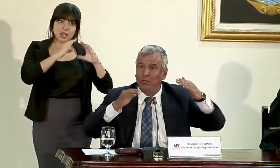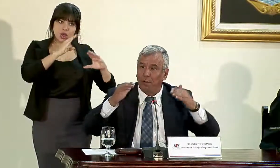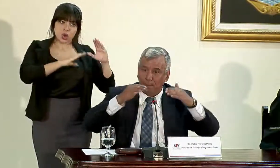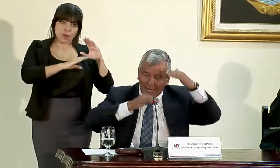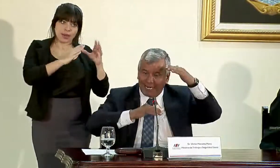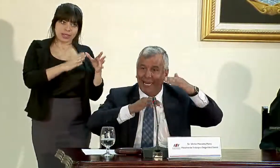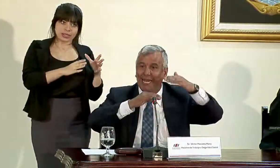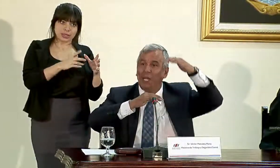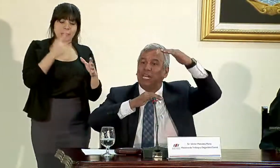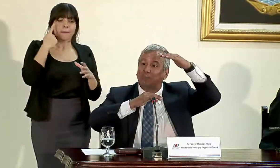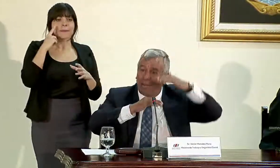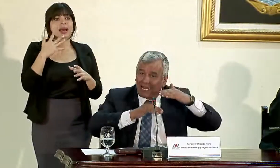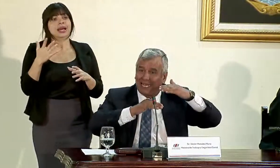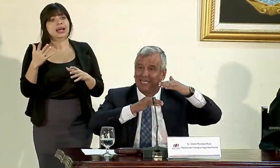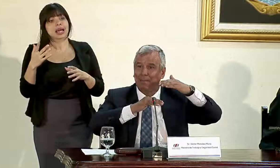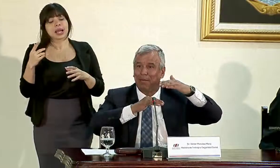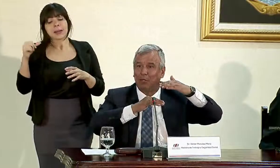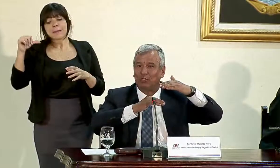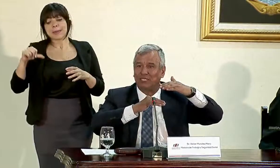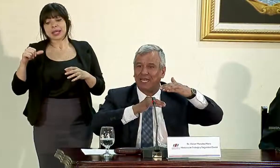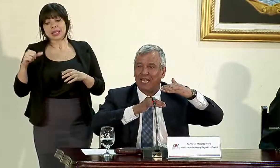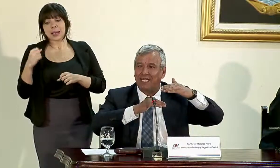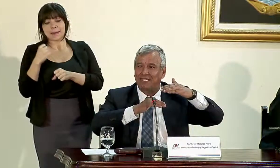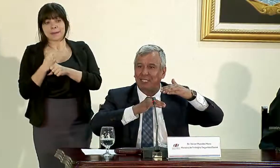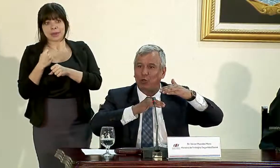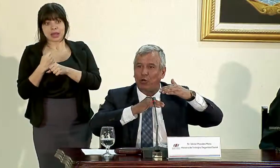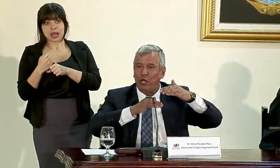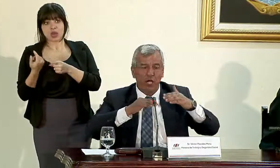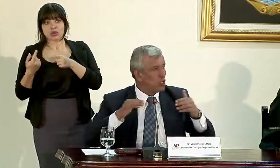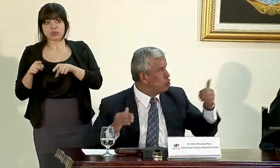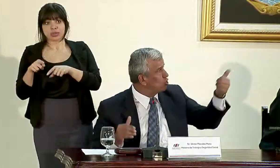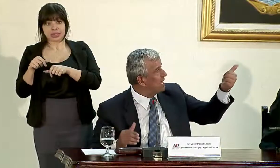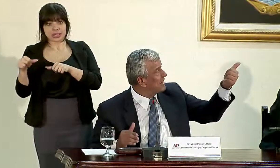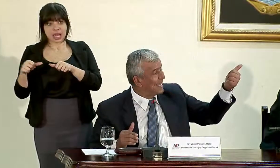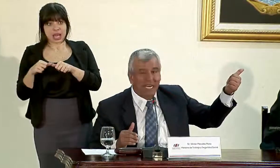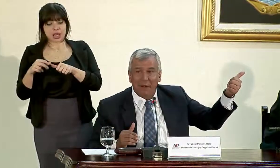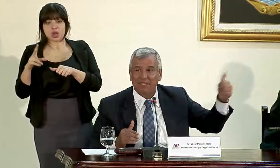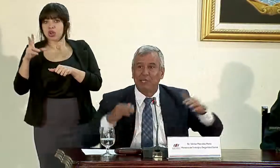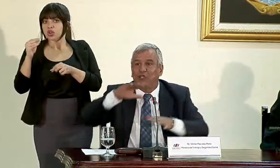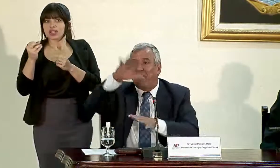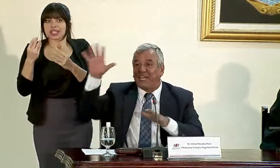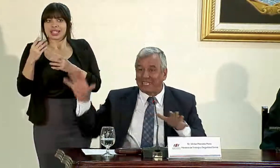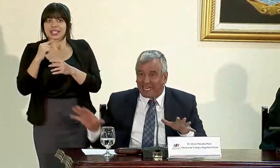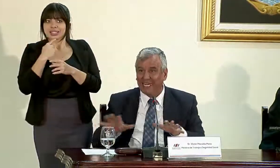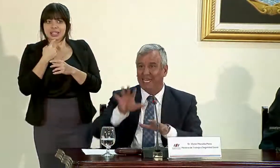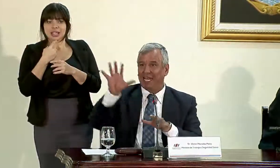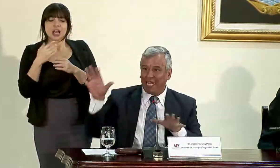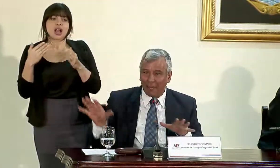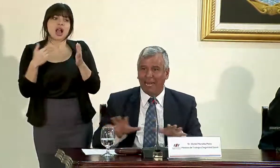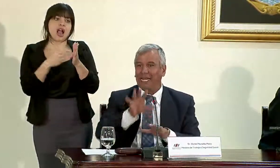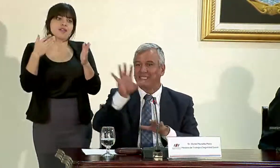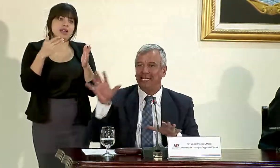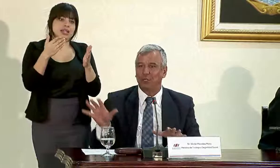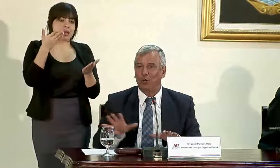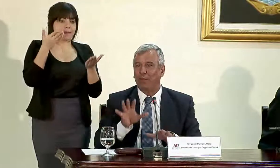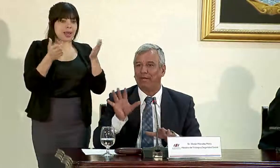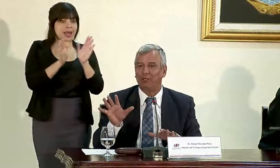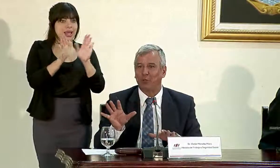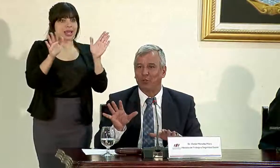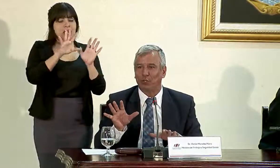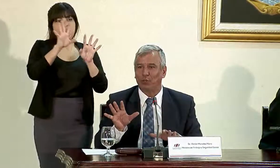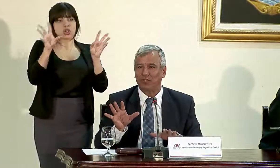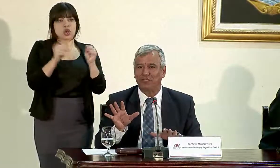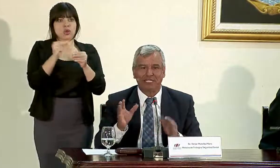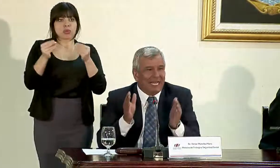comercio para que las pérdidas de empleos que se den en ese sector no sean tan graves que nos afecten el balance de todo el